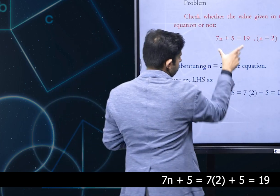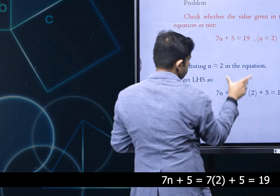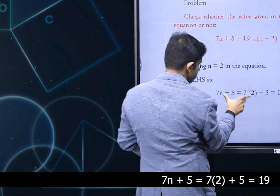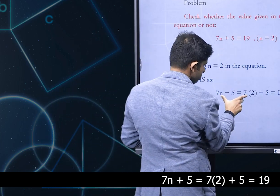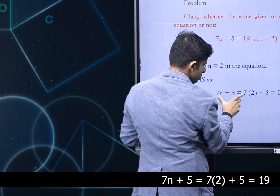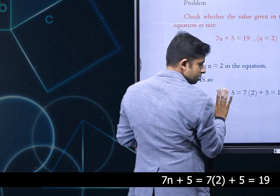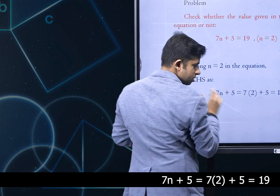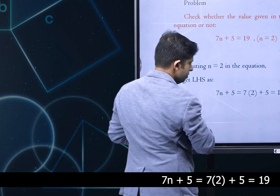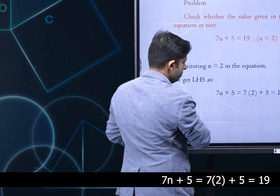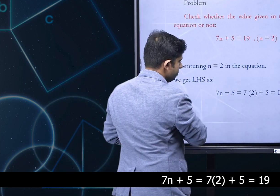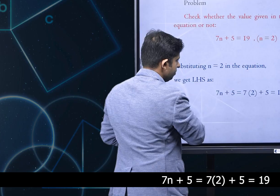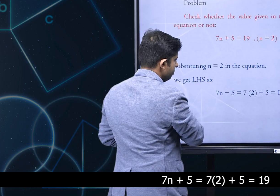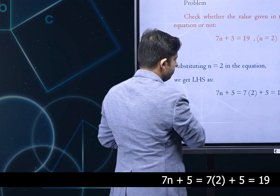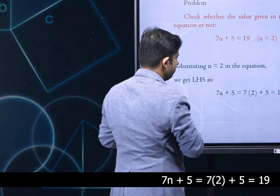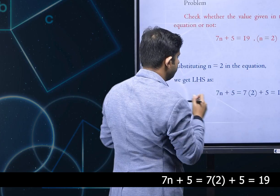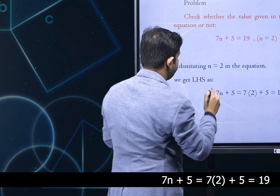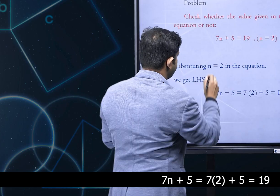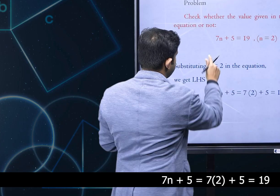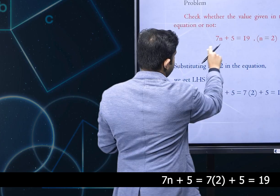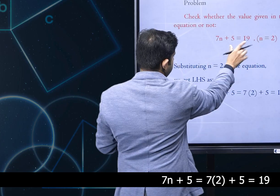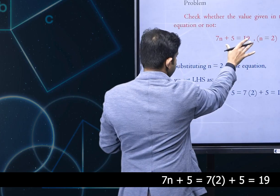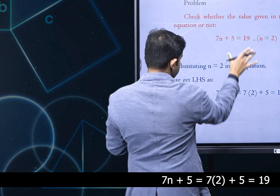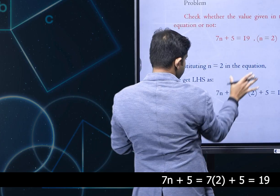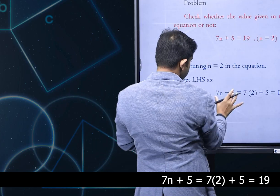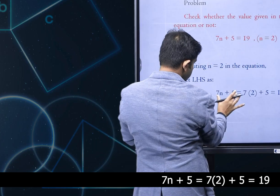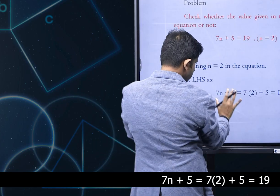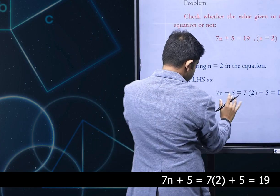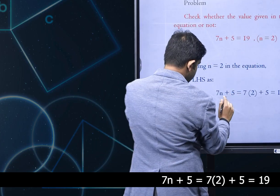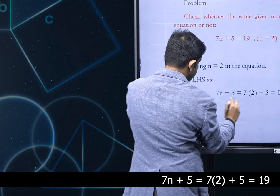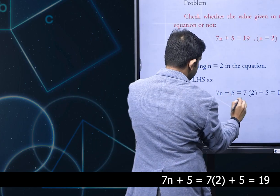Seven n plus 5 equals to 7 of 2 plus 5 equals to 19.